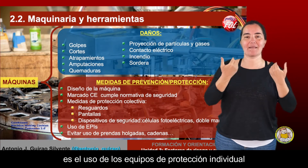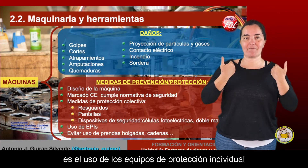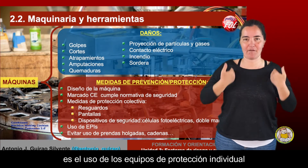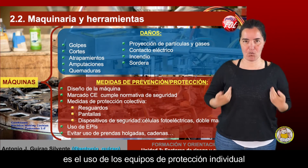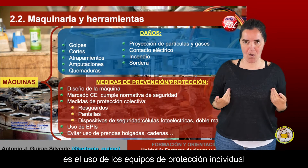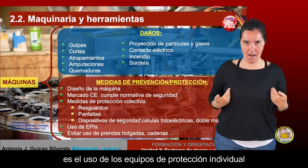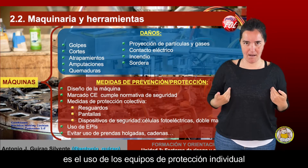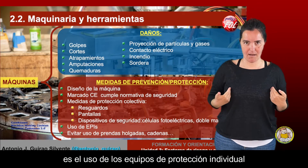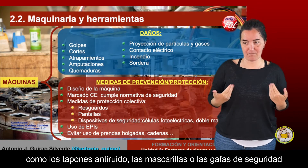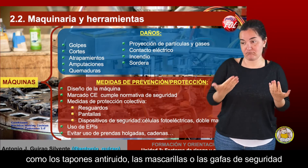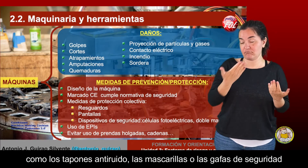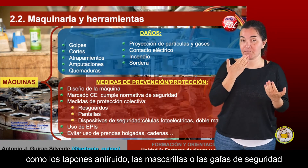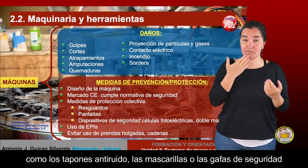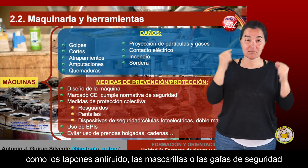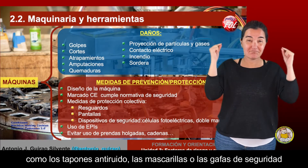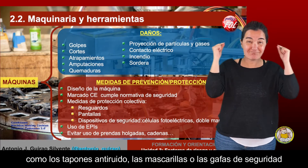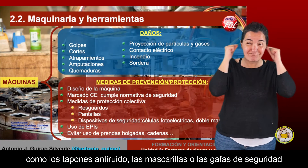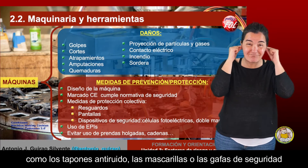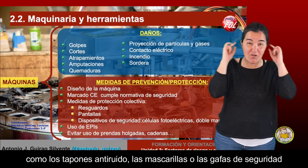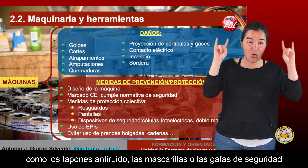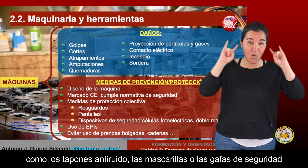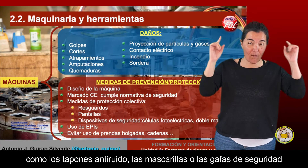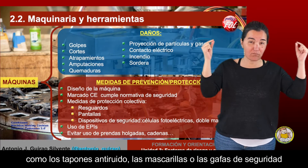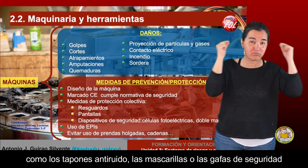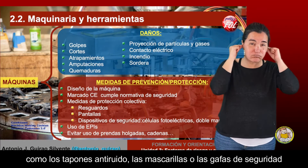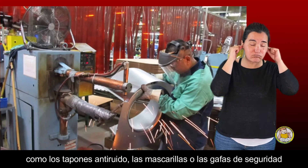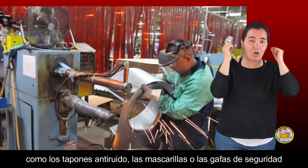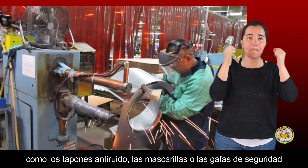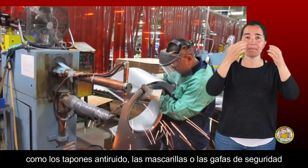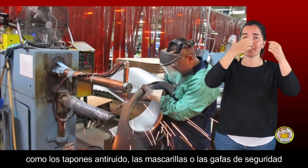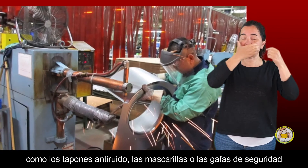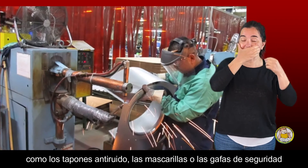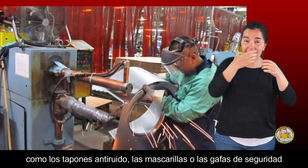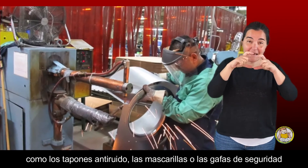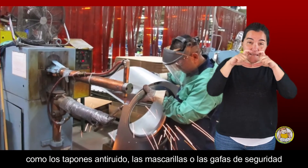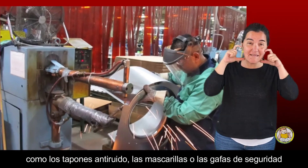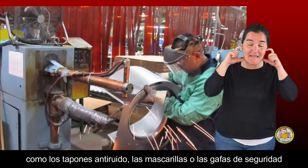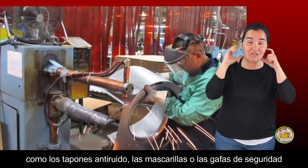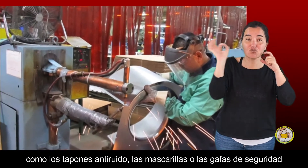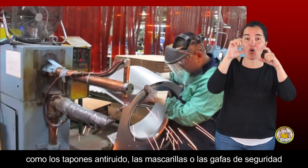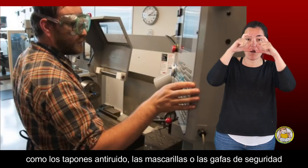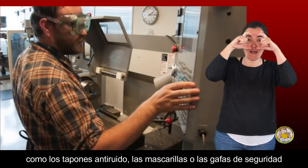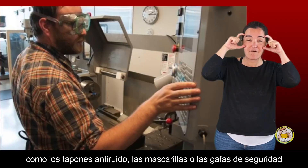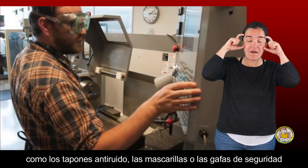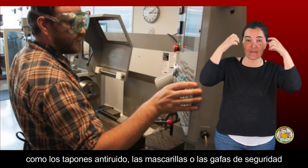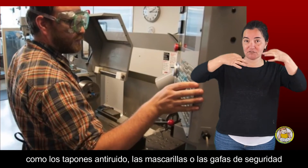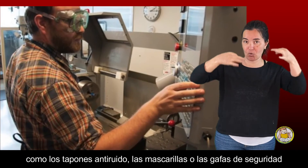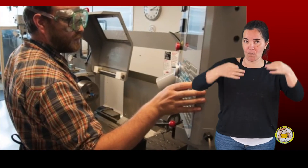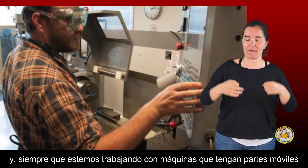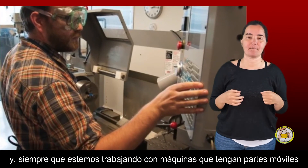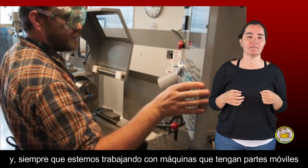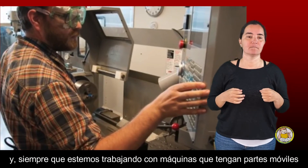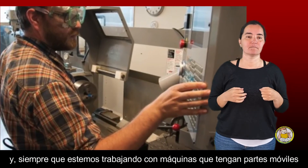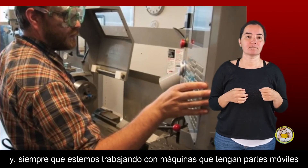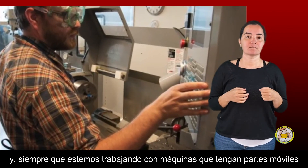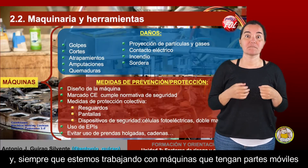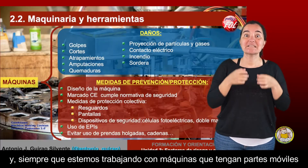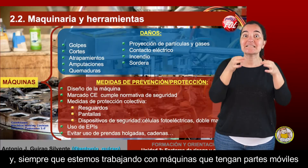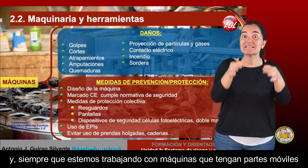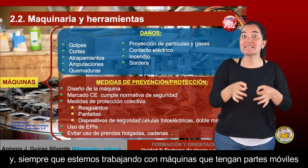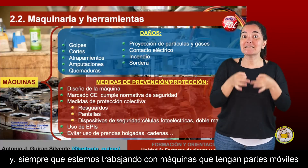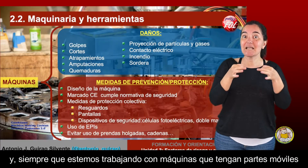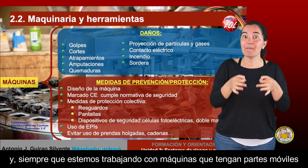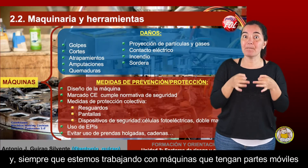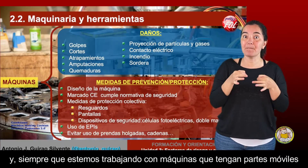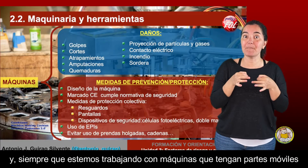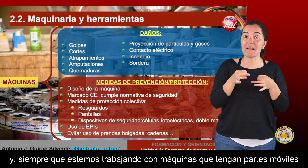protección individual, como los tapones antirruido, las mascarillas o las gafas de seguridad. Y